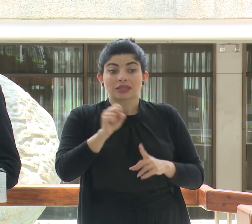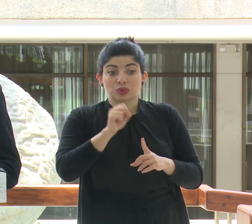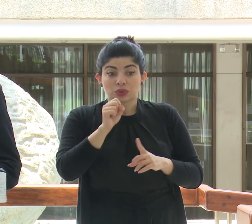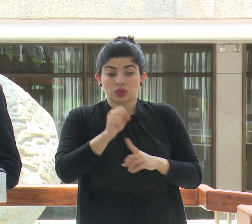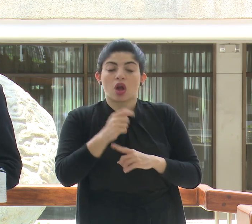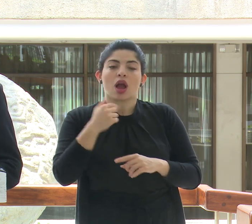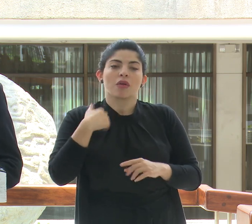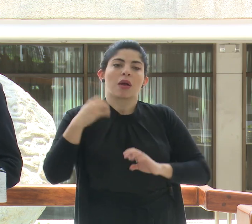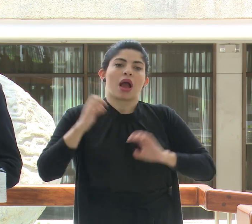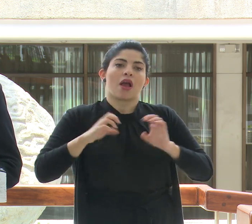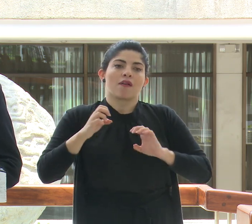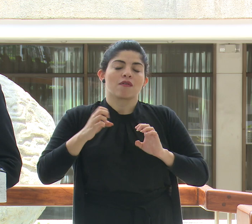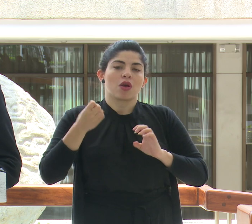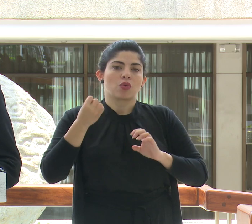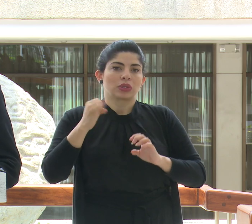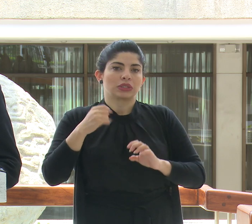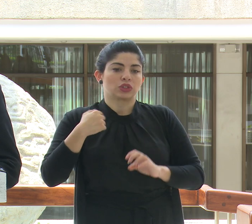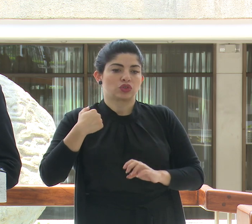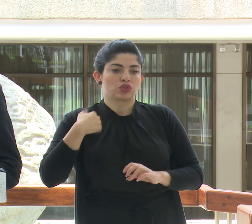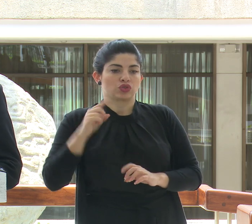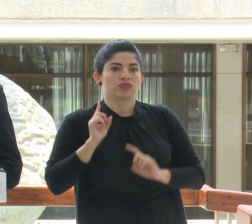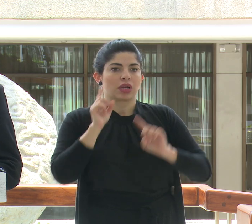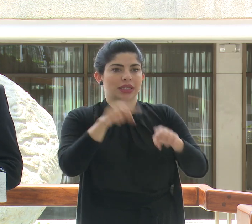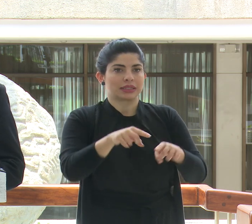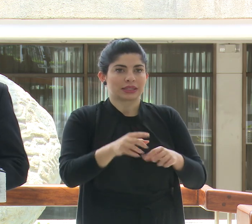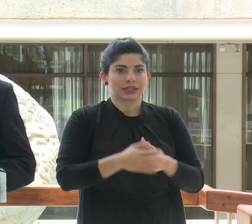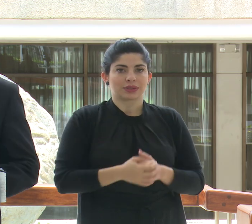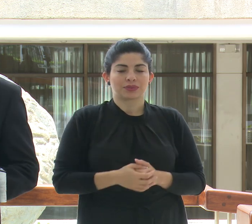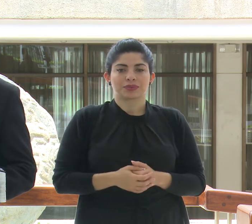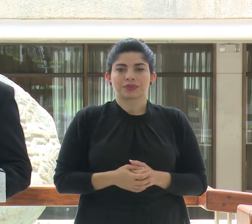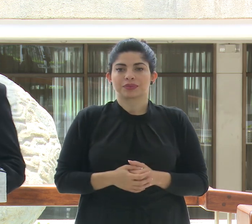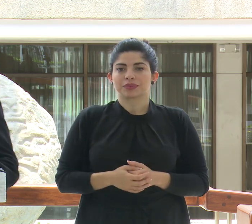en que valoraremos la asistencia.